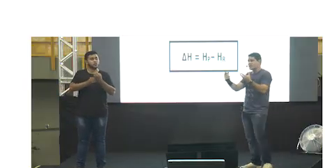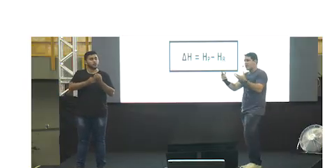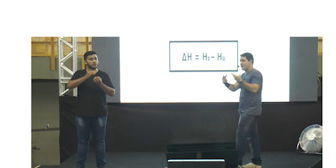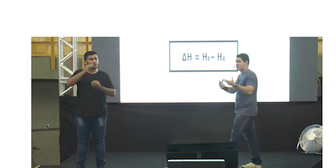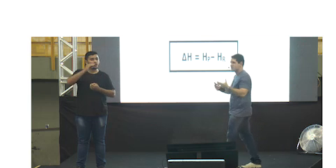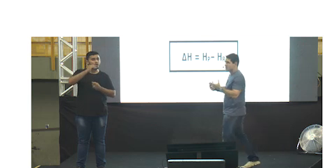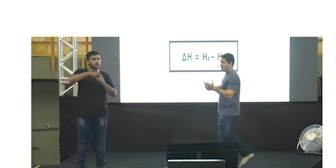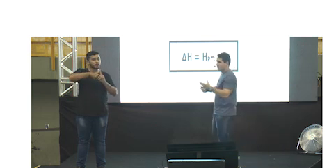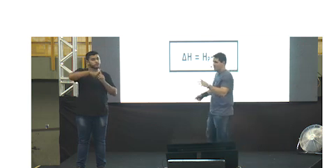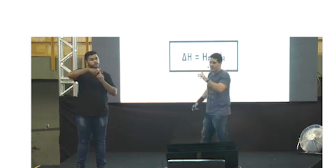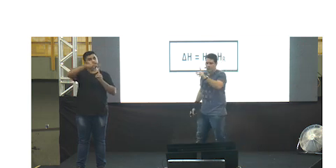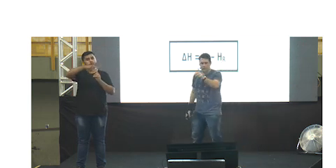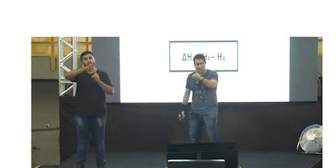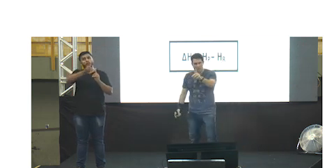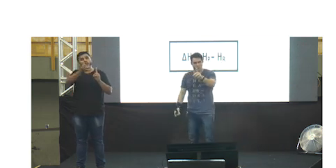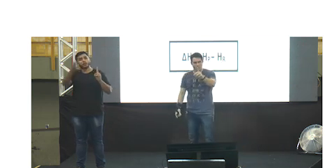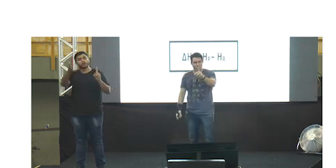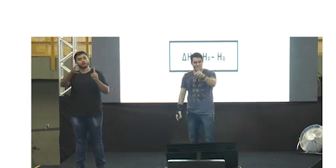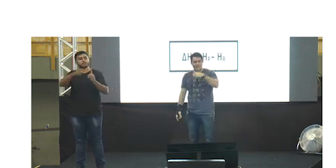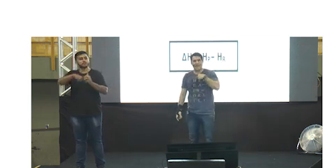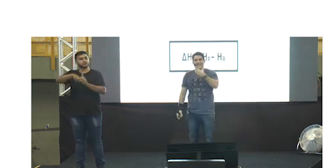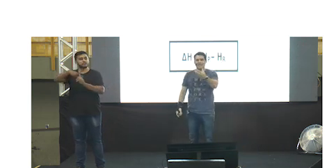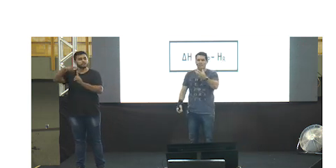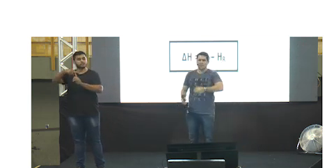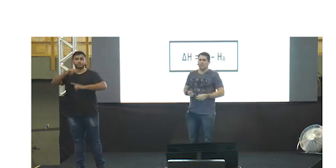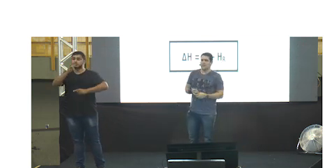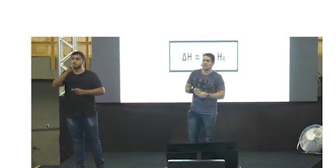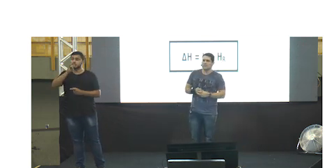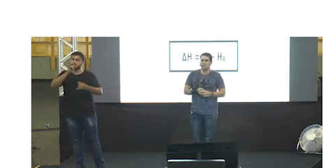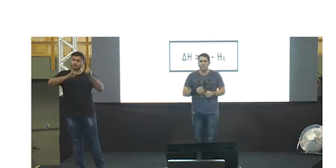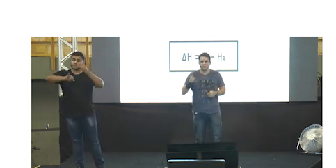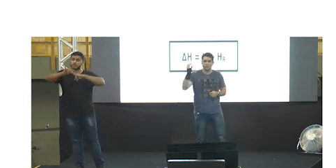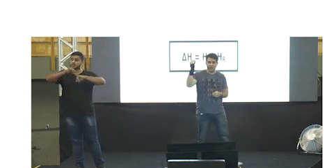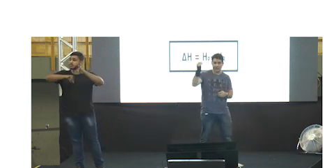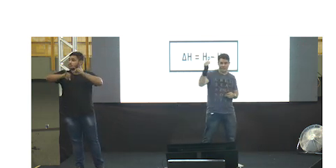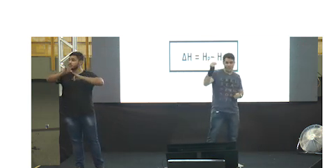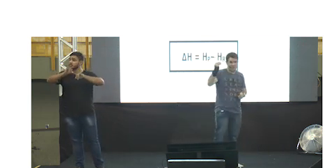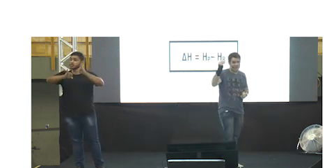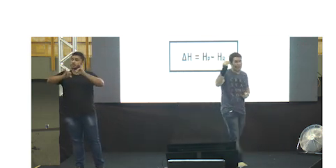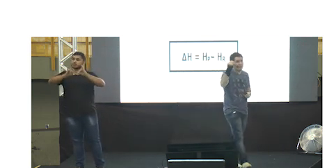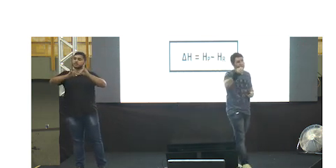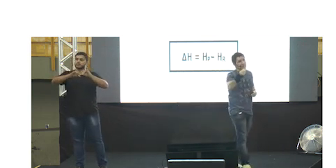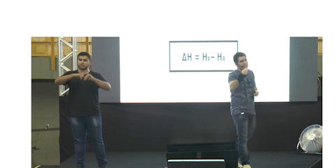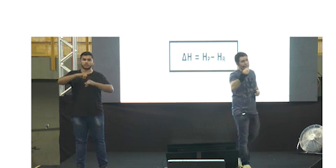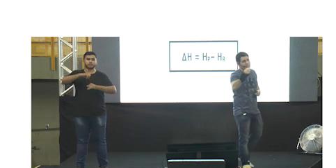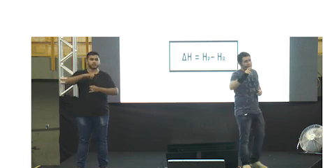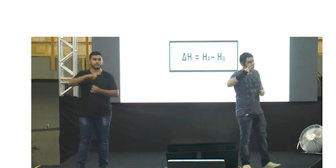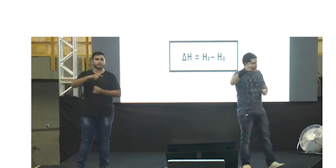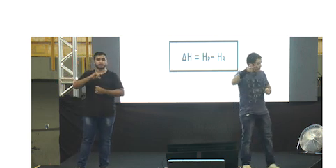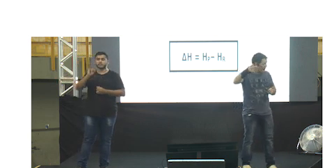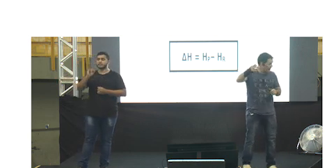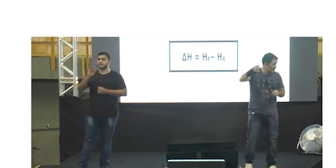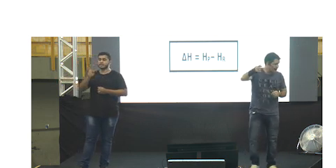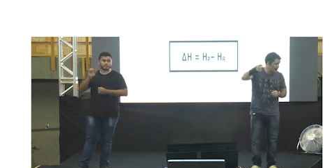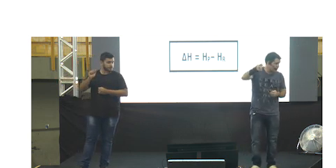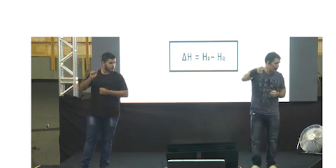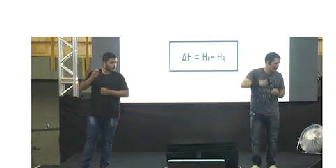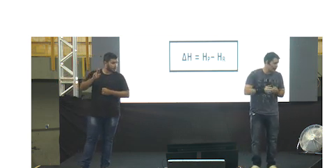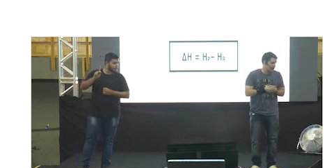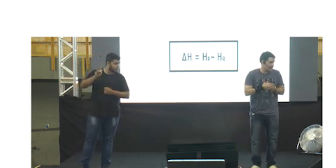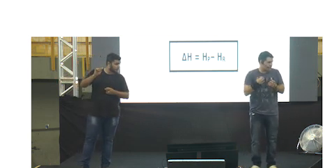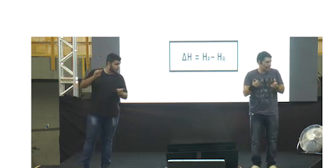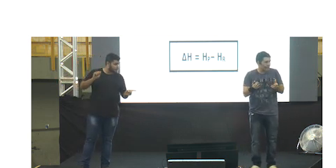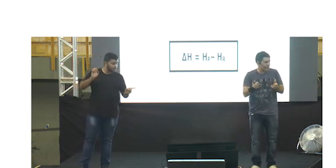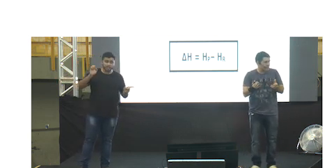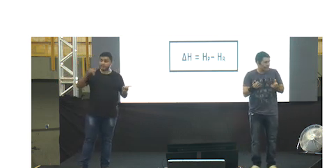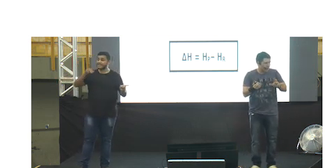de transferência no sistema? Fácil. Na química, a gente chama isso de variação de entalpia. E essa variação de entalpia